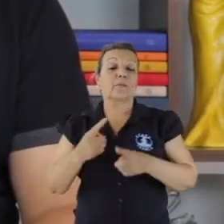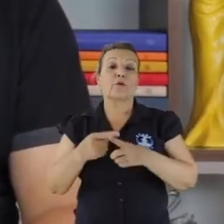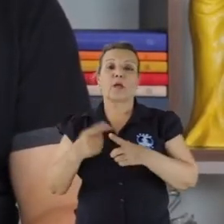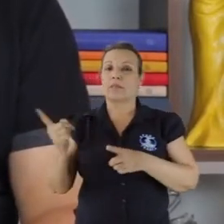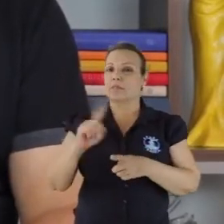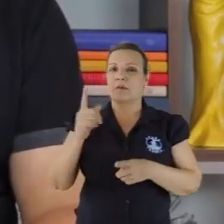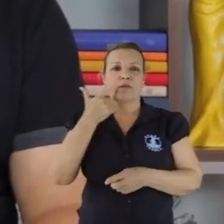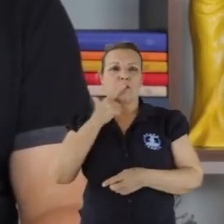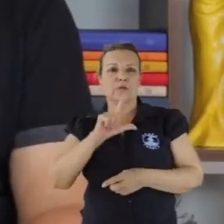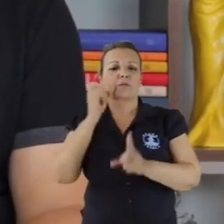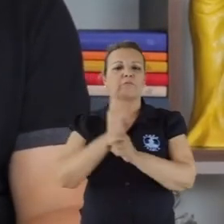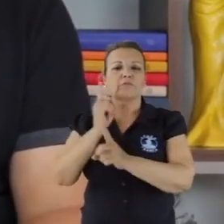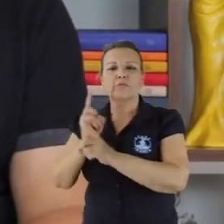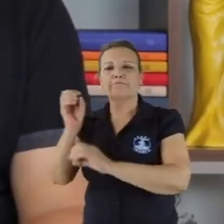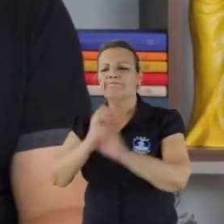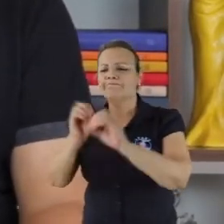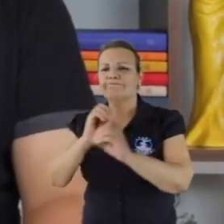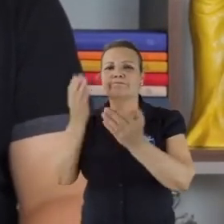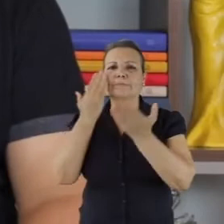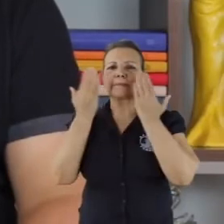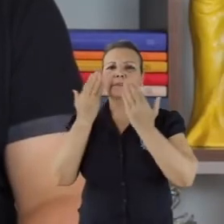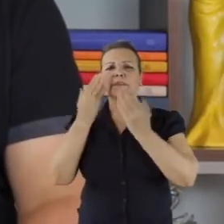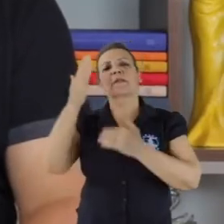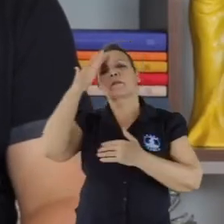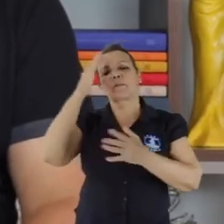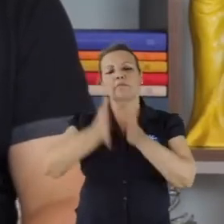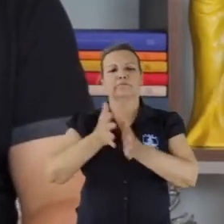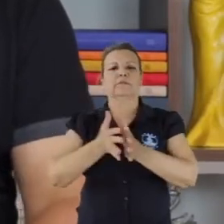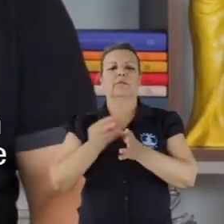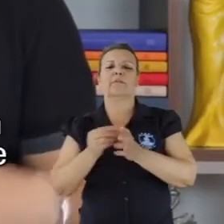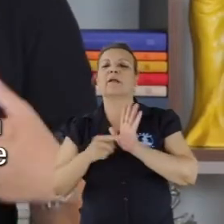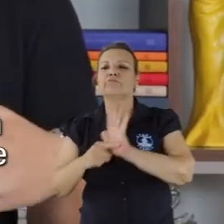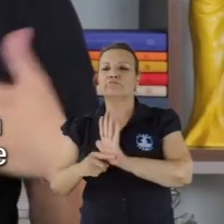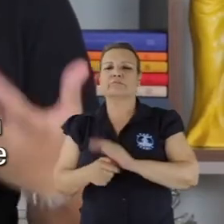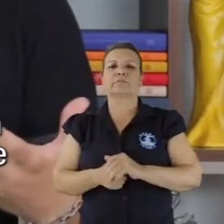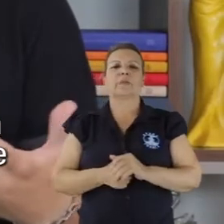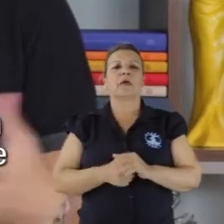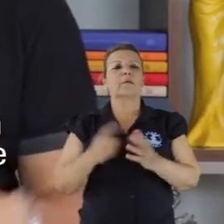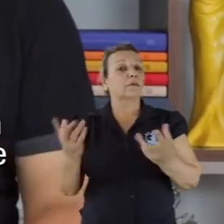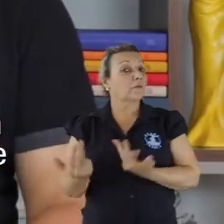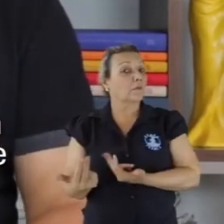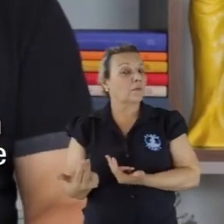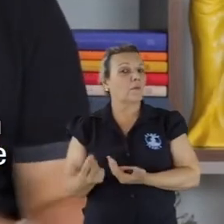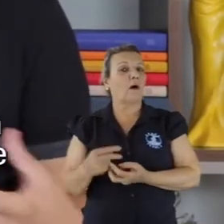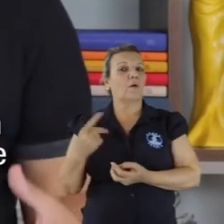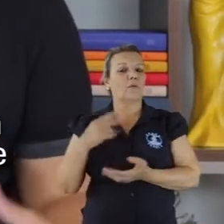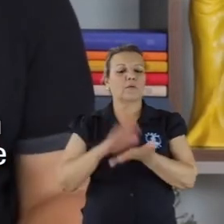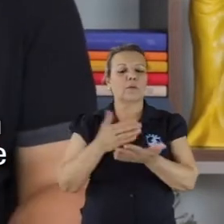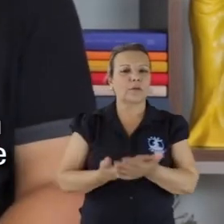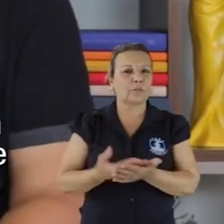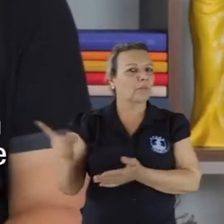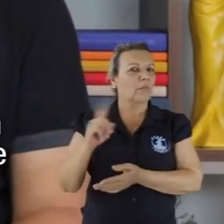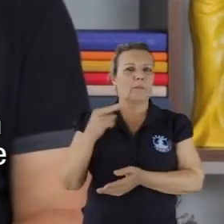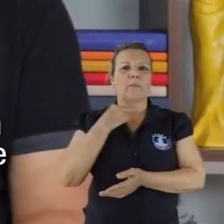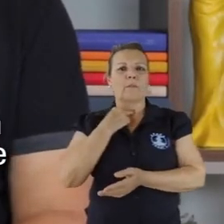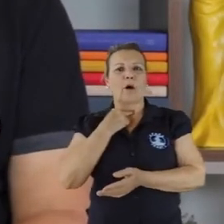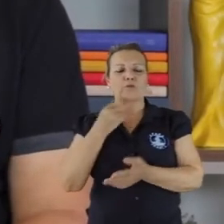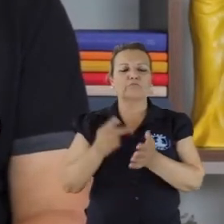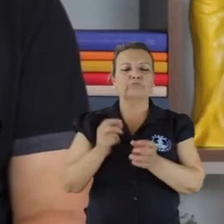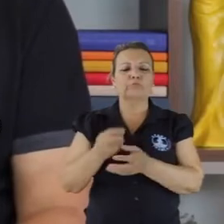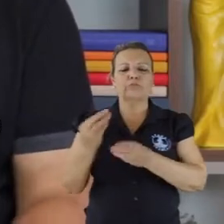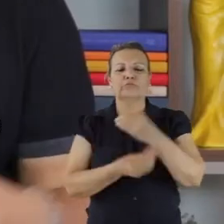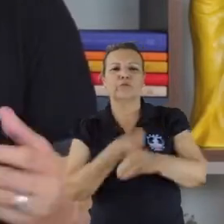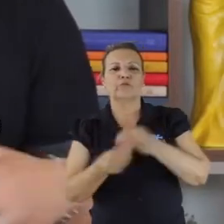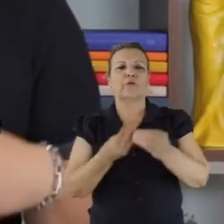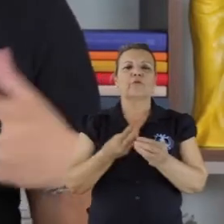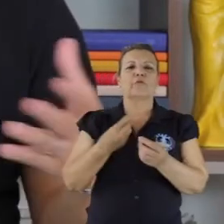conseguia encontrar um terapeuta que soubesse Libras para atendê-lo. Para agravar mais essa situação, o intérprete não poderia estar presente na